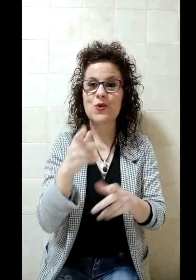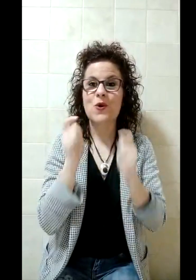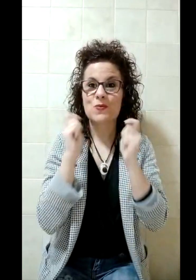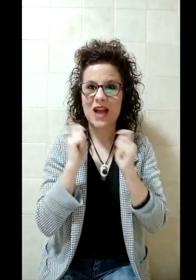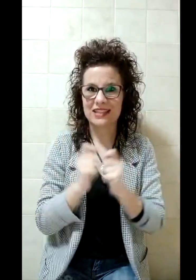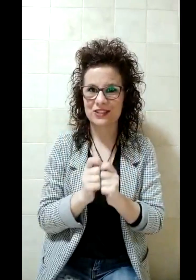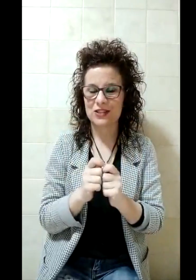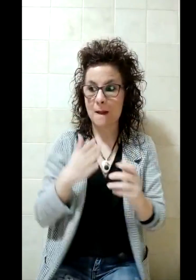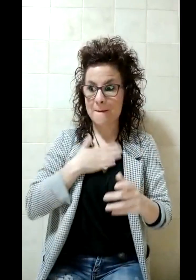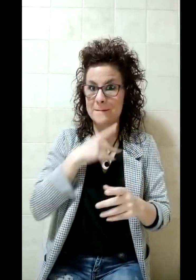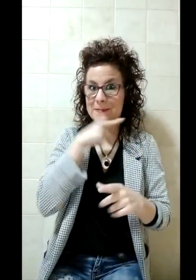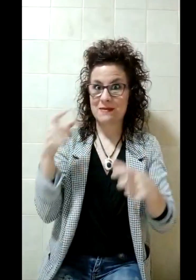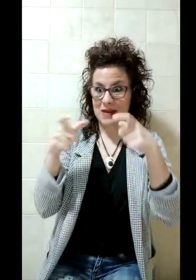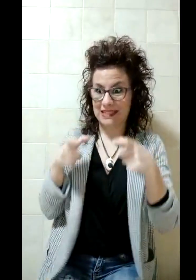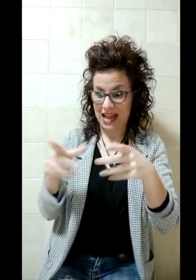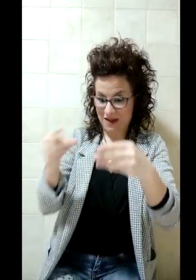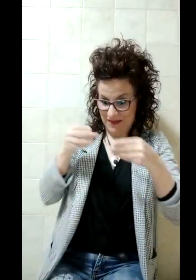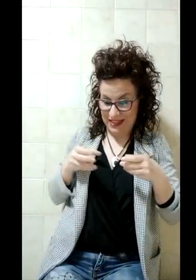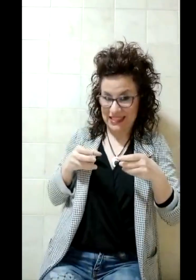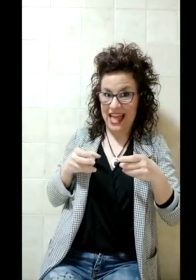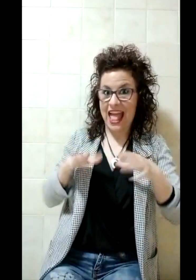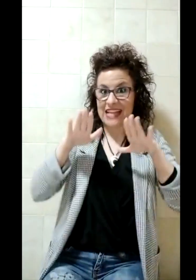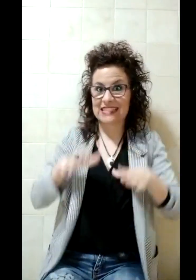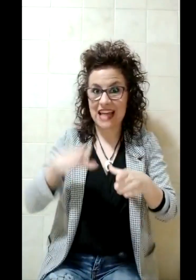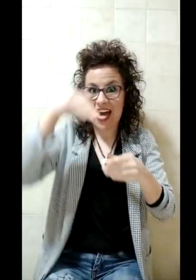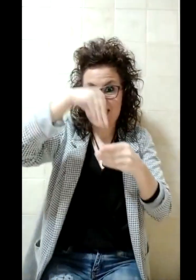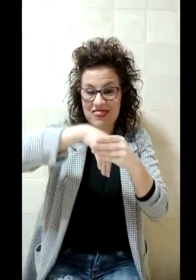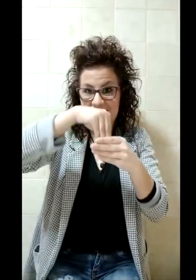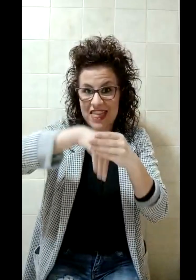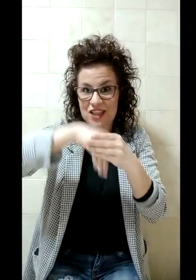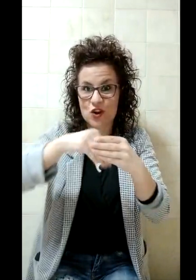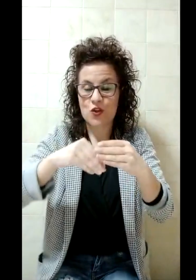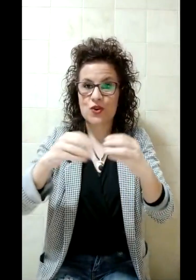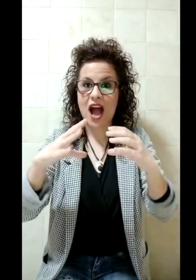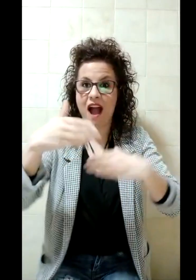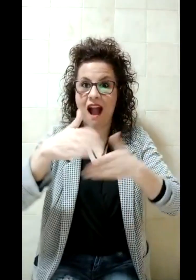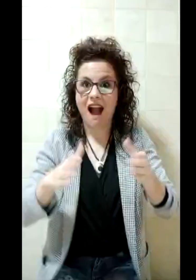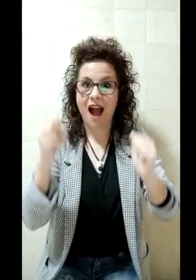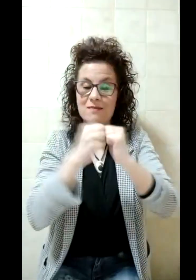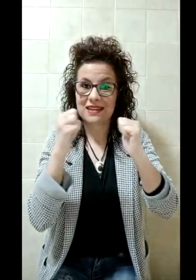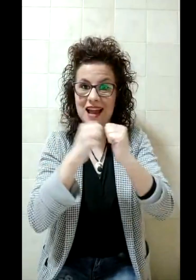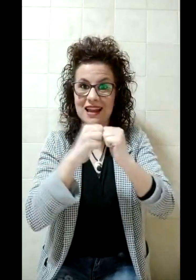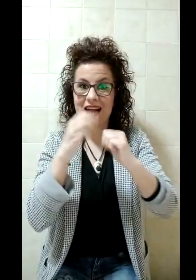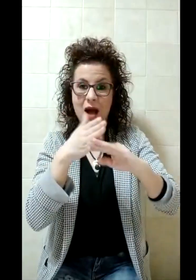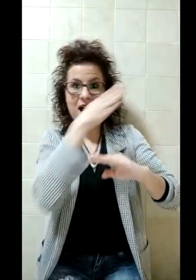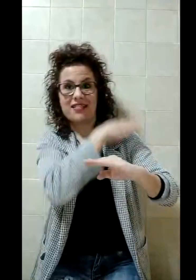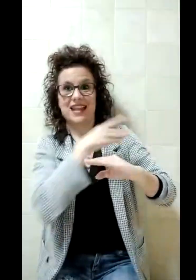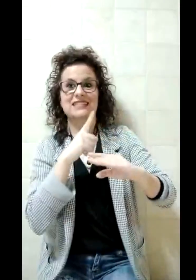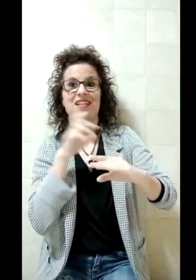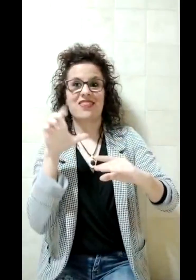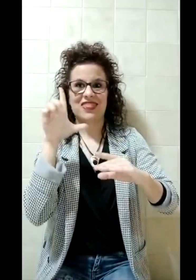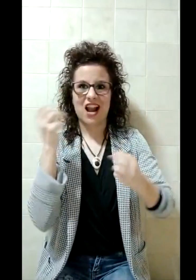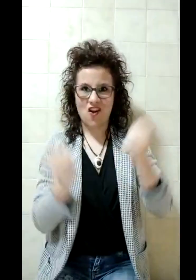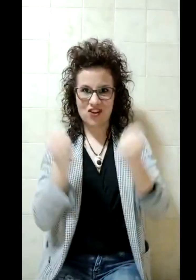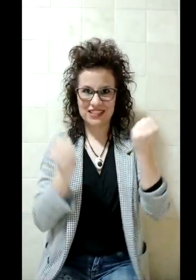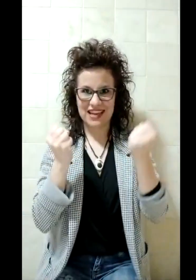cumpleaños». «¿Me habéis traído mi pastel?», preguntó Mark. «Está en una caja metálica, en la parte de atrás